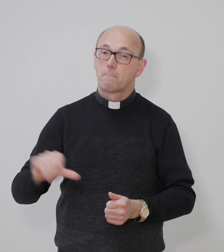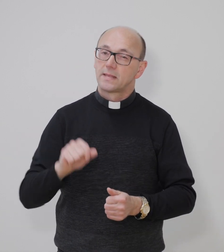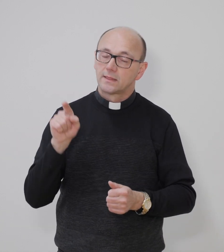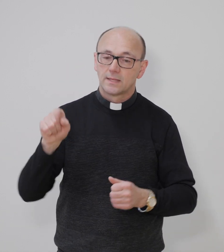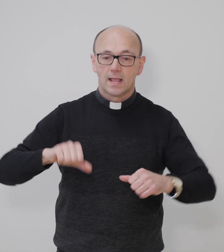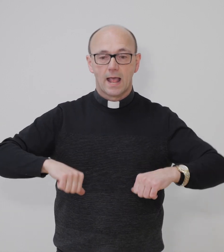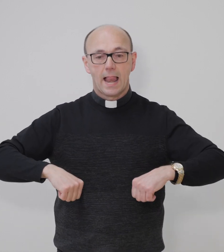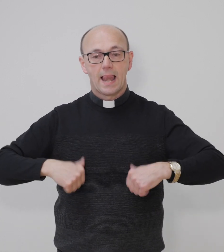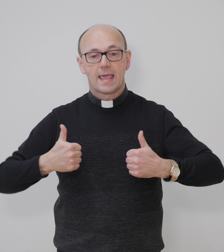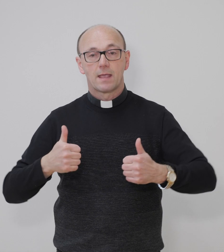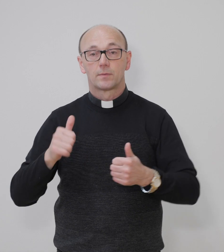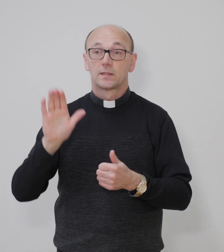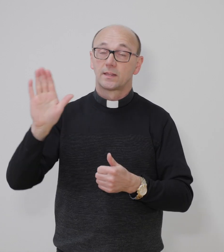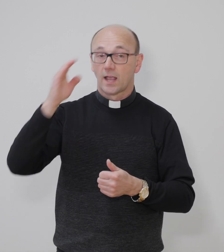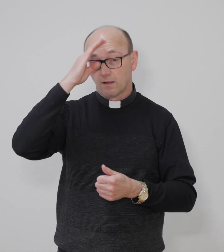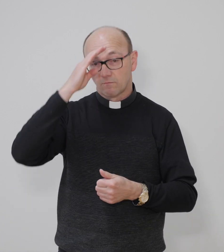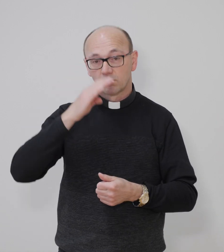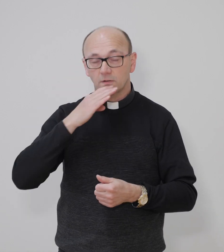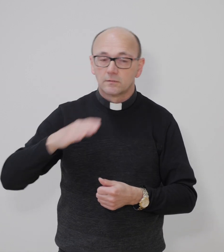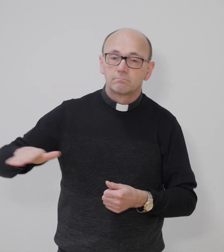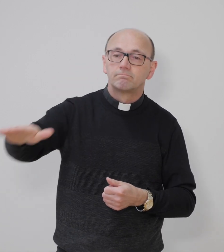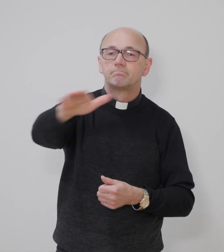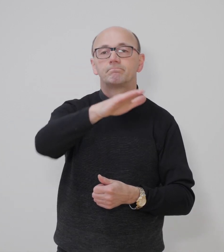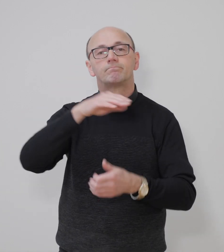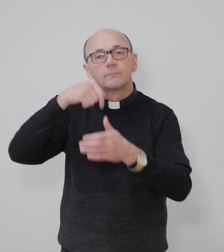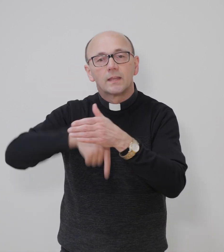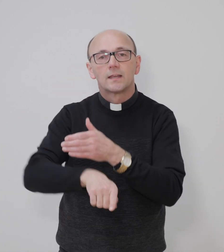Reich deines Vaters gelangen. Amen.